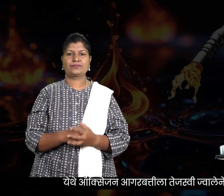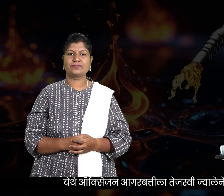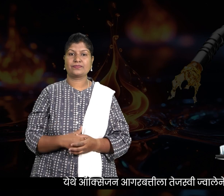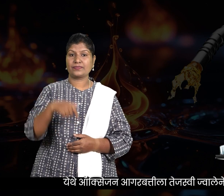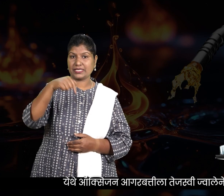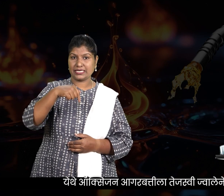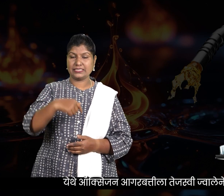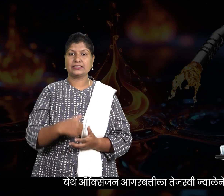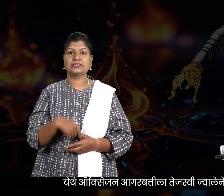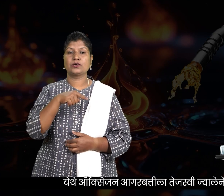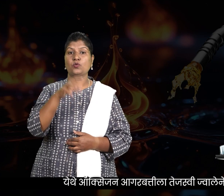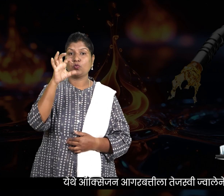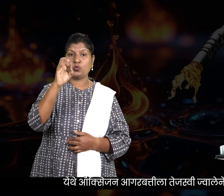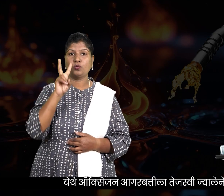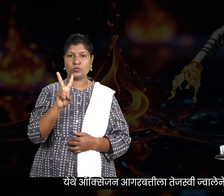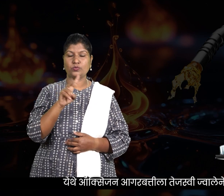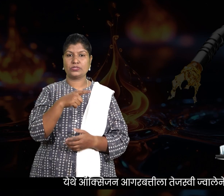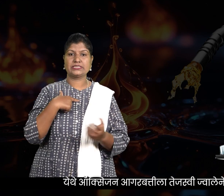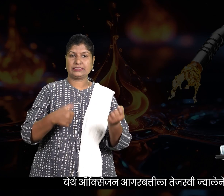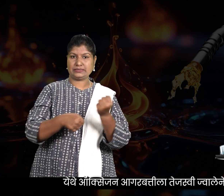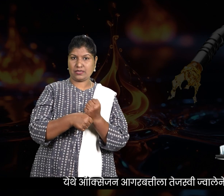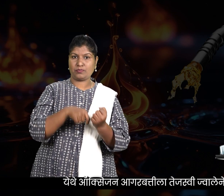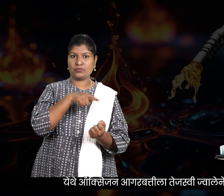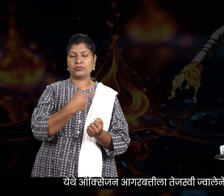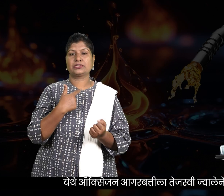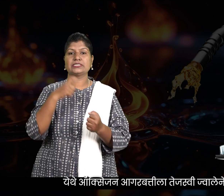येथे ऑक्सिजन अगरबत्तीला तेजस्वी ज्वाळेने जळण्यास